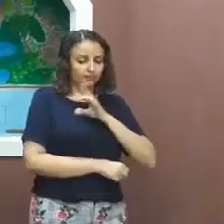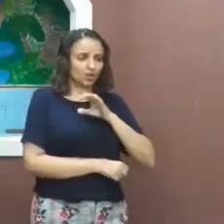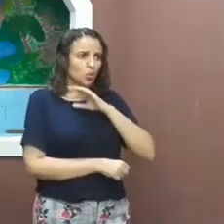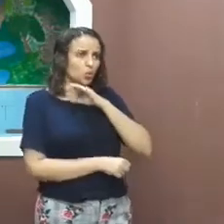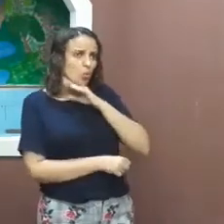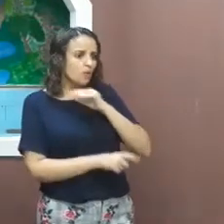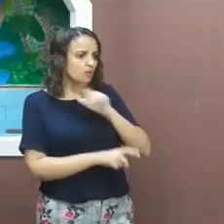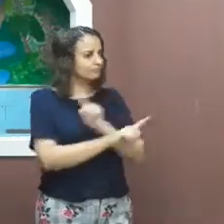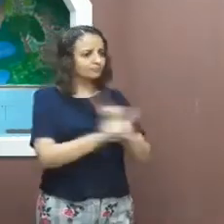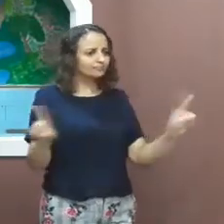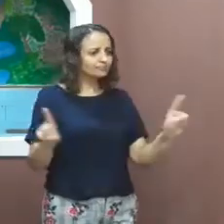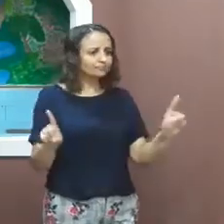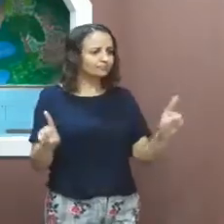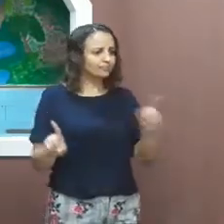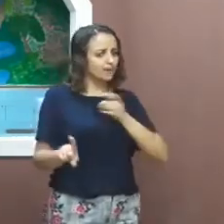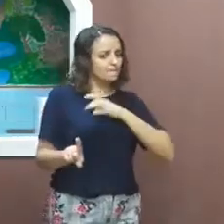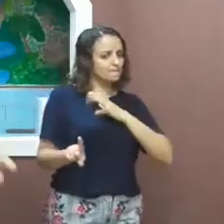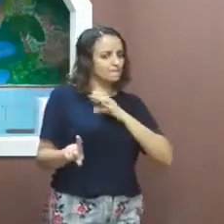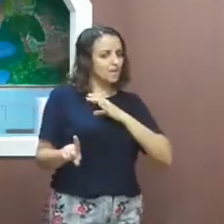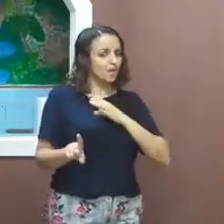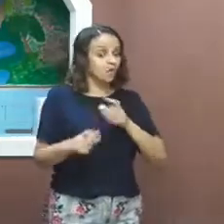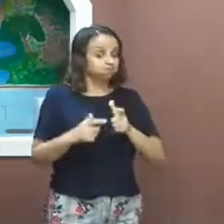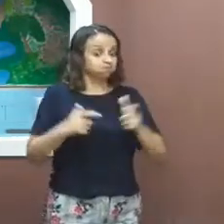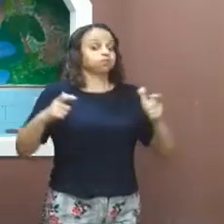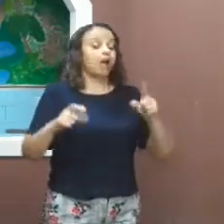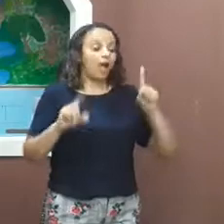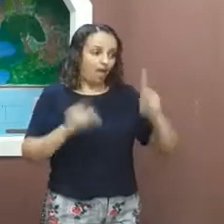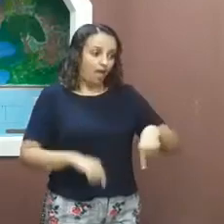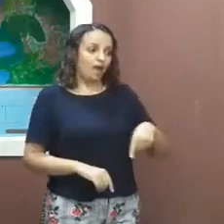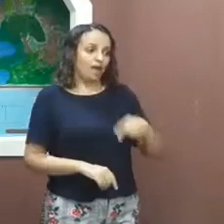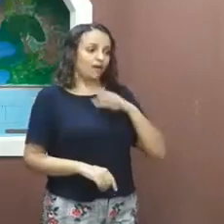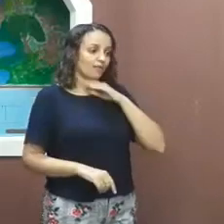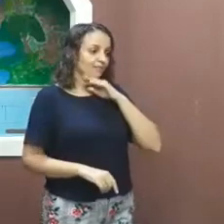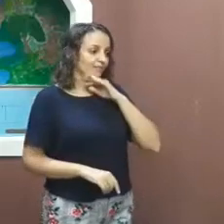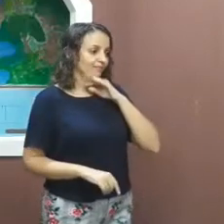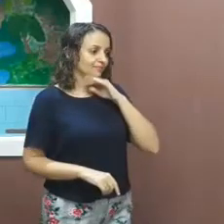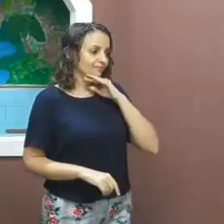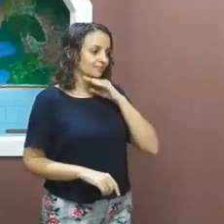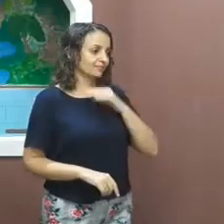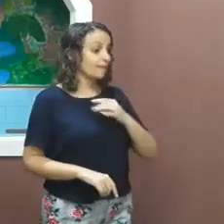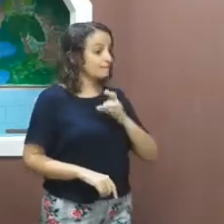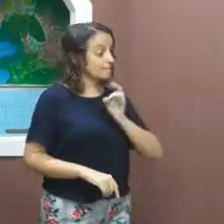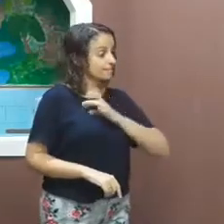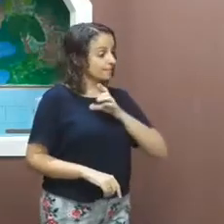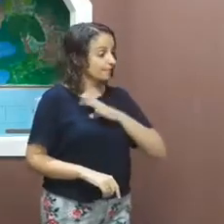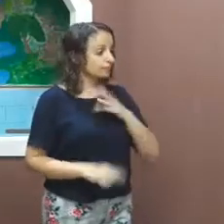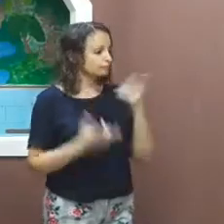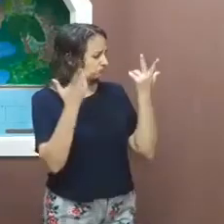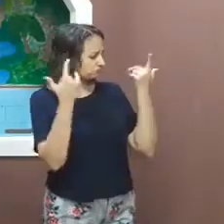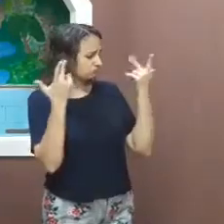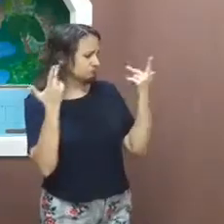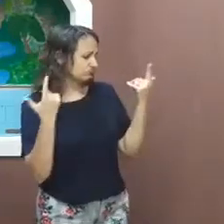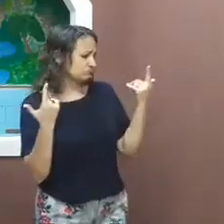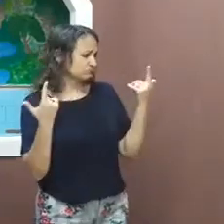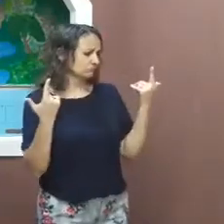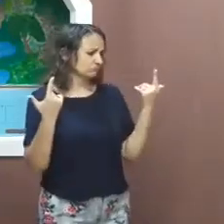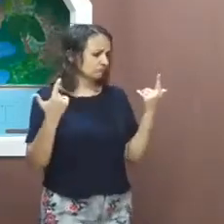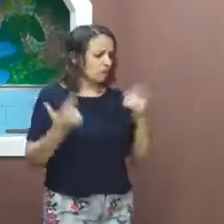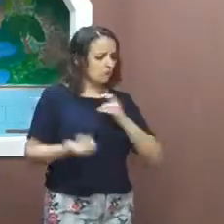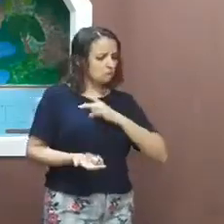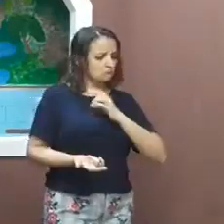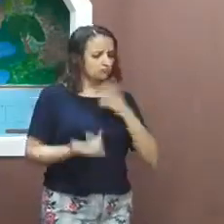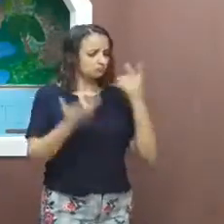ruim. A ânsia, o excesso do medo que é ruim. O medo, quando ele é organizado, está